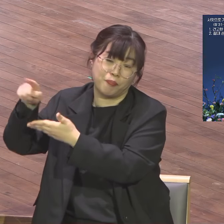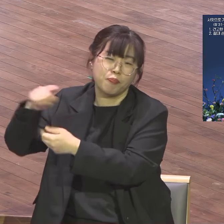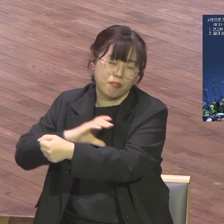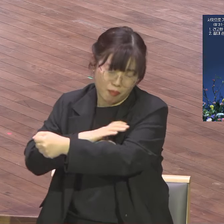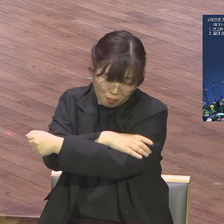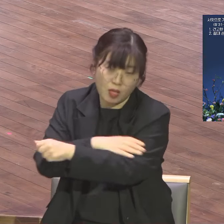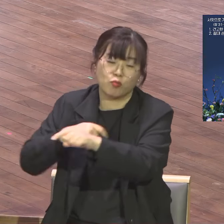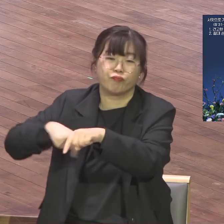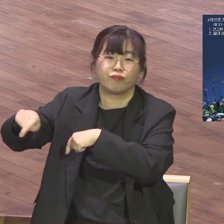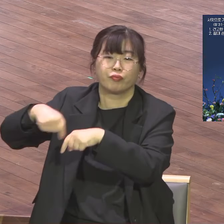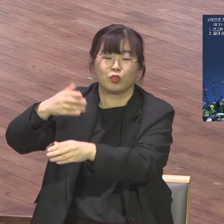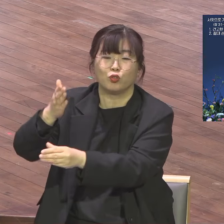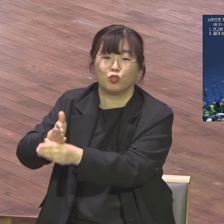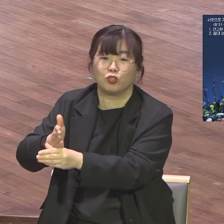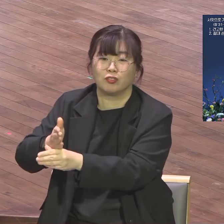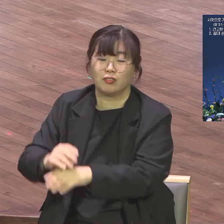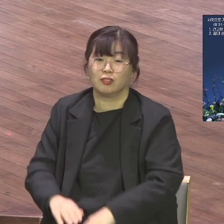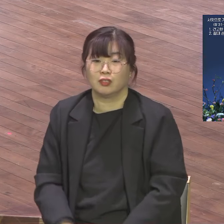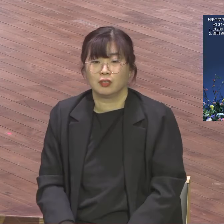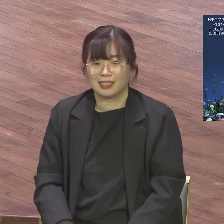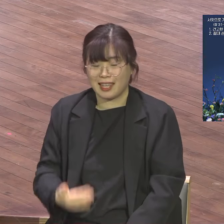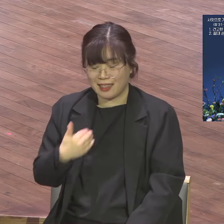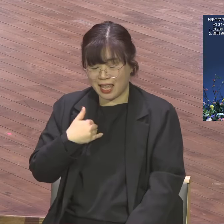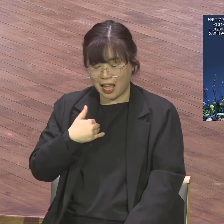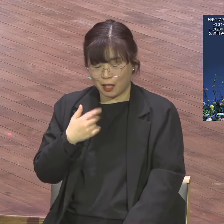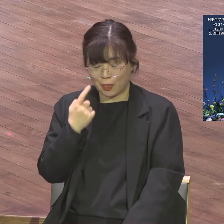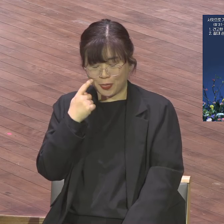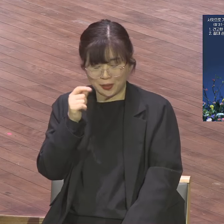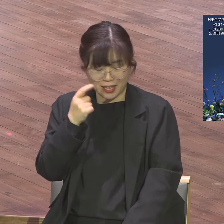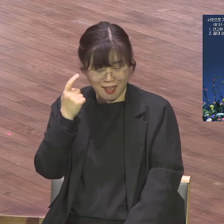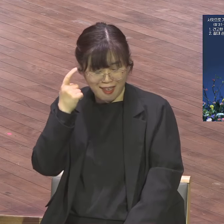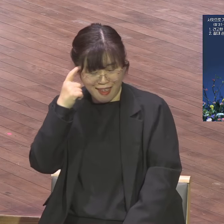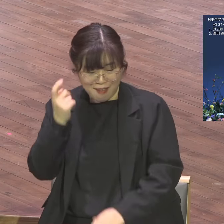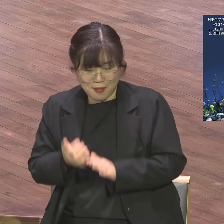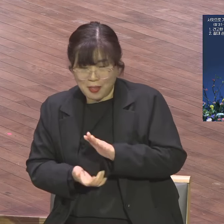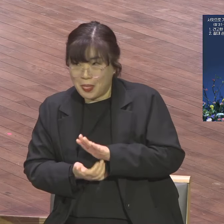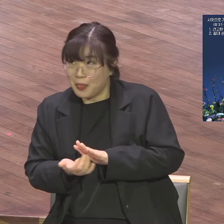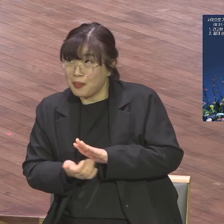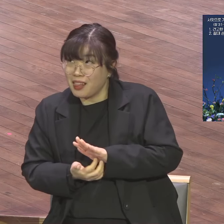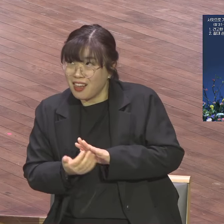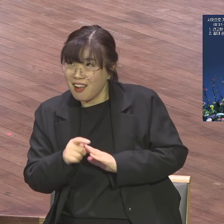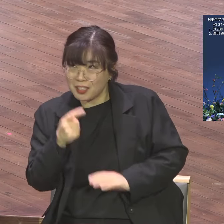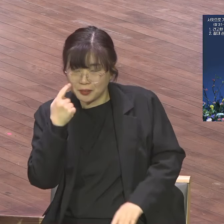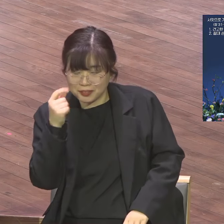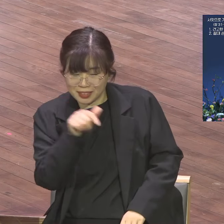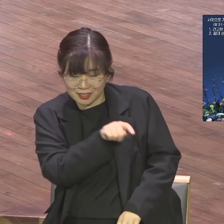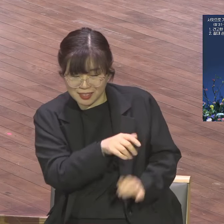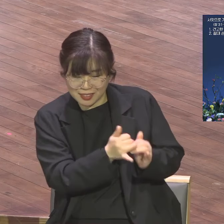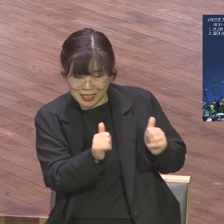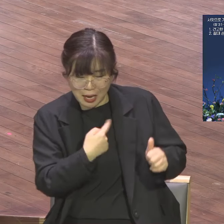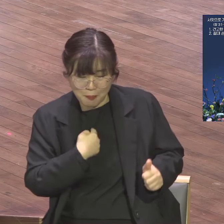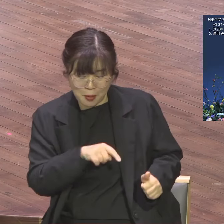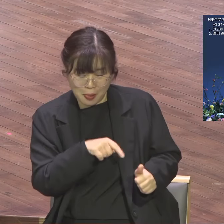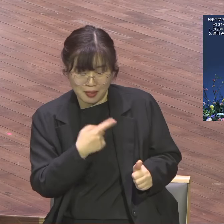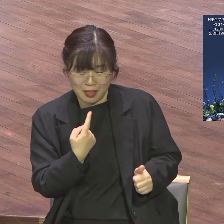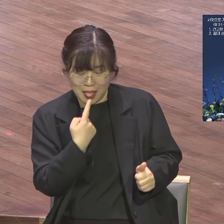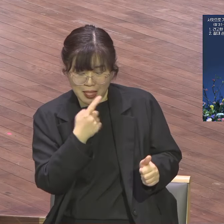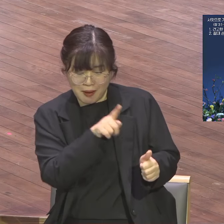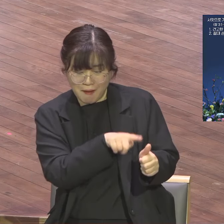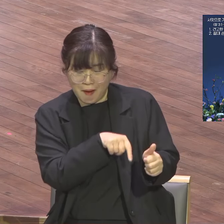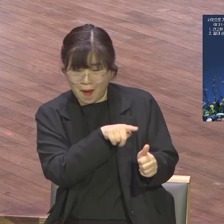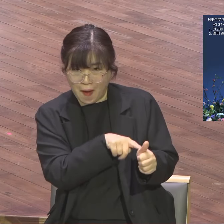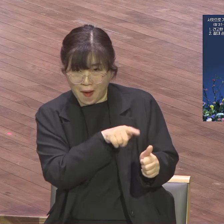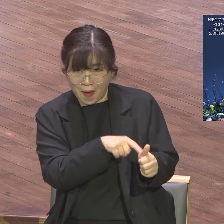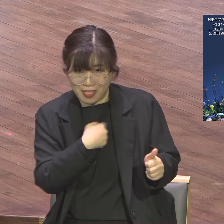말씀이 있는데 말씀에 관심 없고 사람 말에 관심이 많아. 하나님 눈치 안 보고 사람 눈치를 봐. 하나님 안